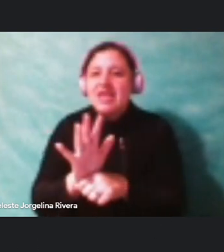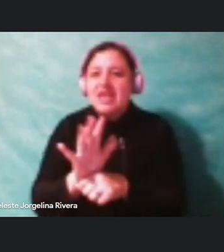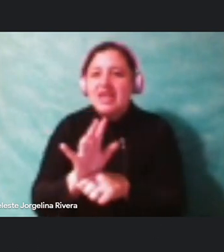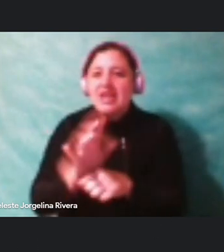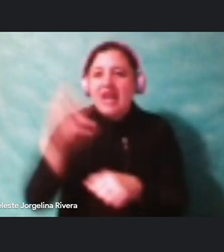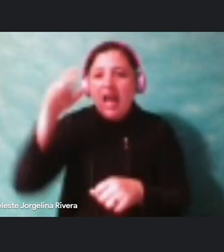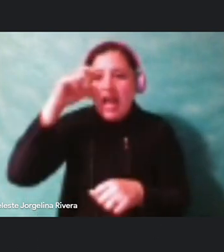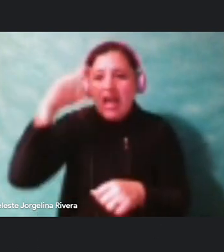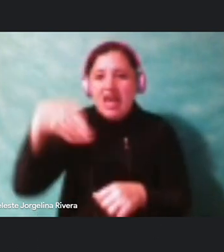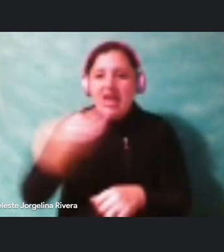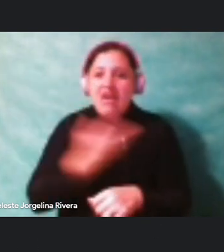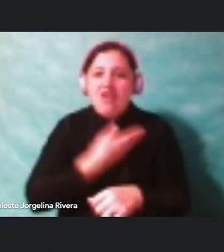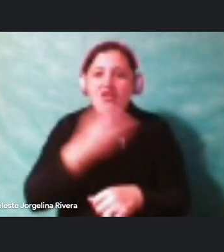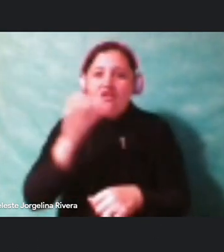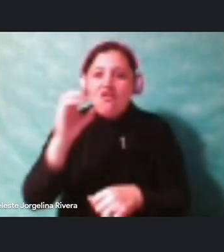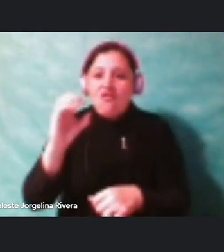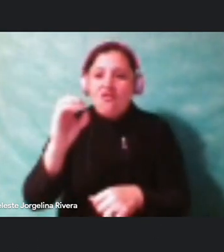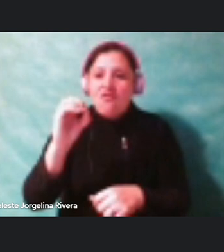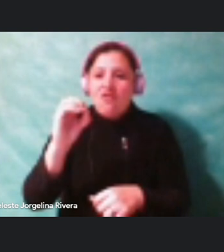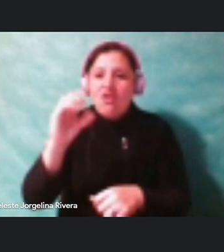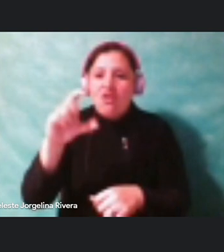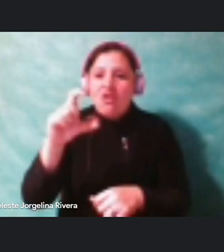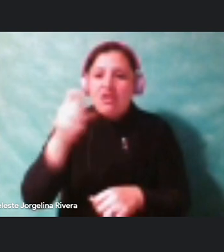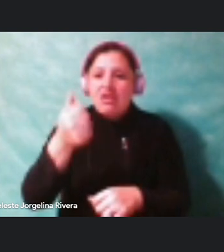¿En qué cosa se centra?